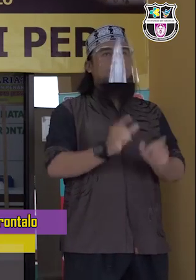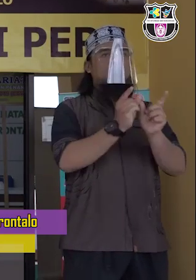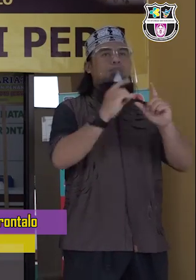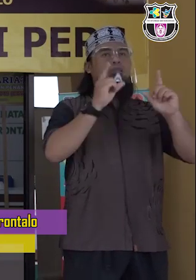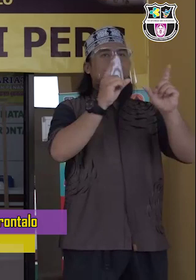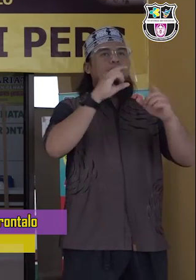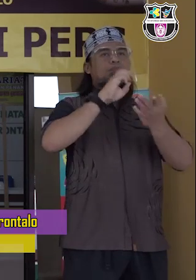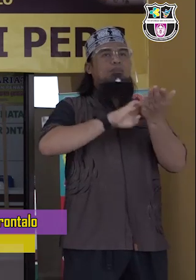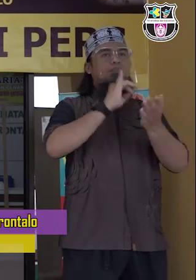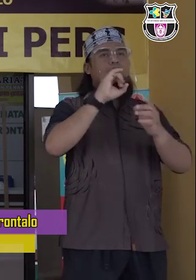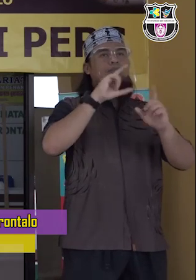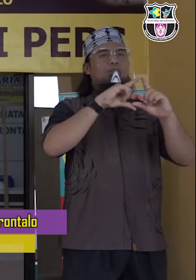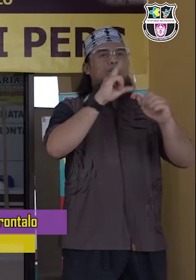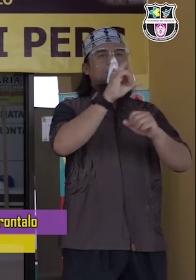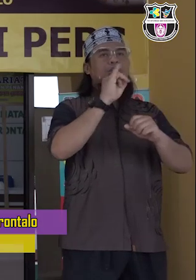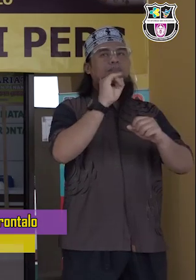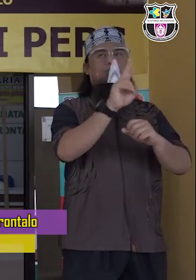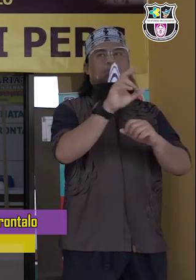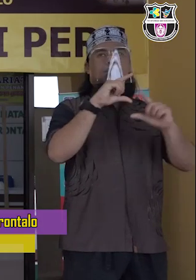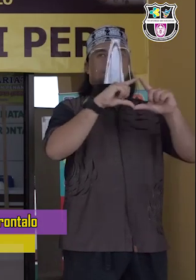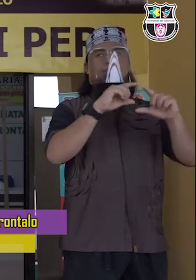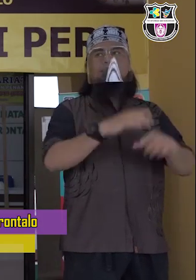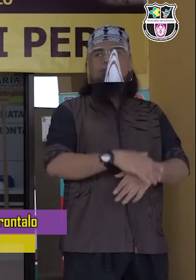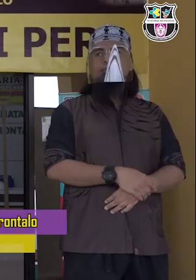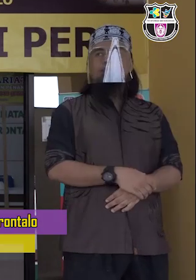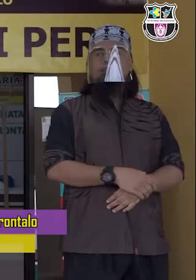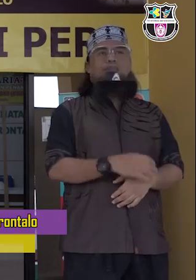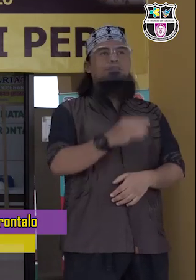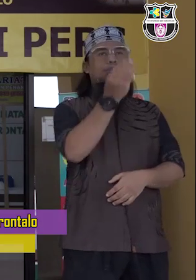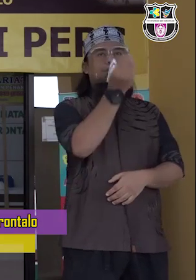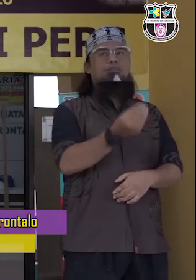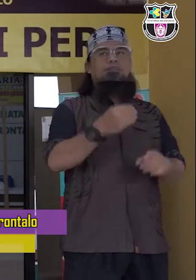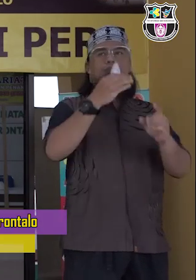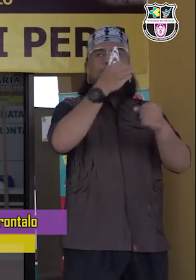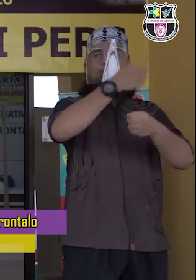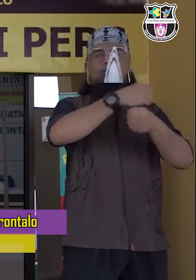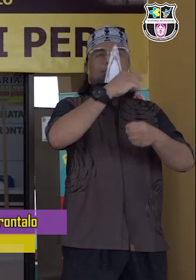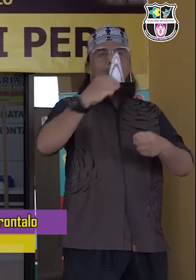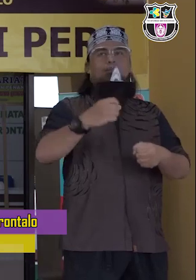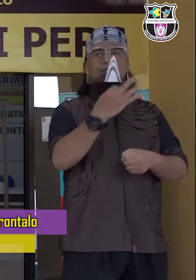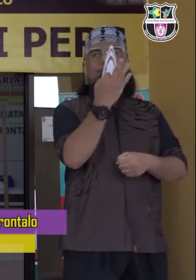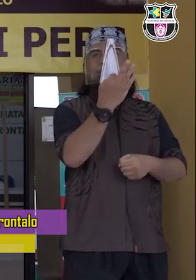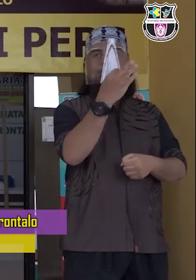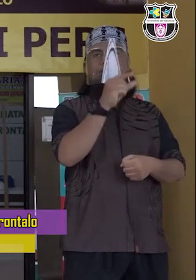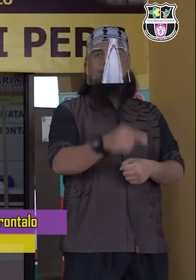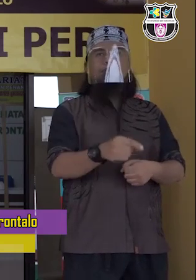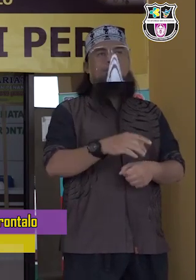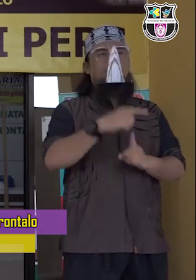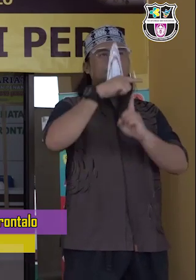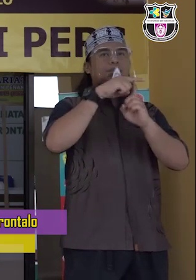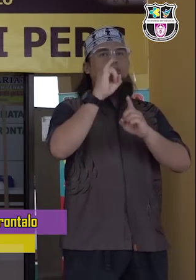Bugis. Dari Kabupaten Gorontalo 3 orang dari Tilango,